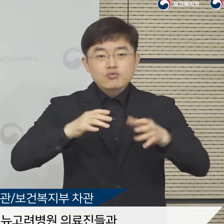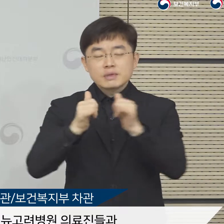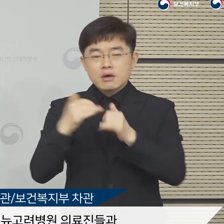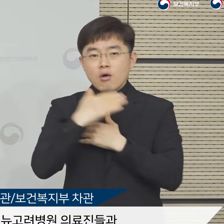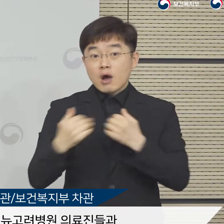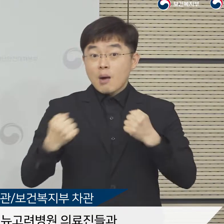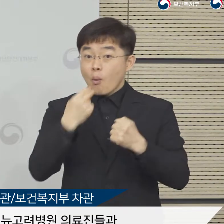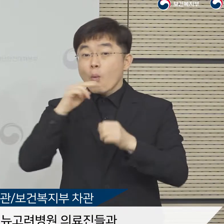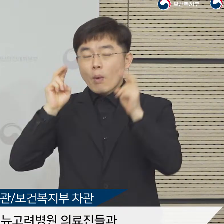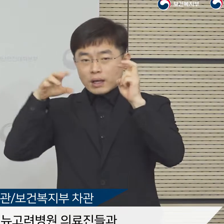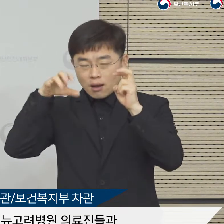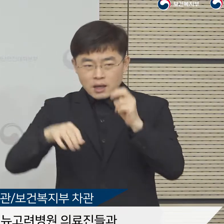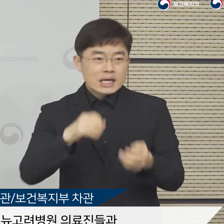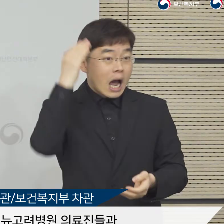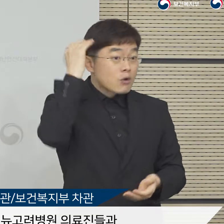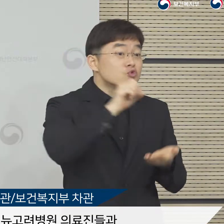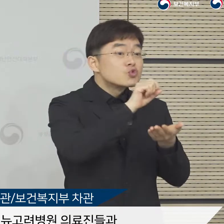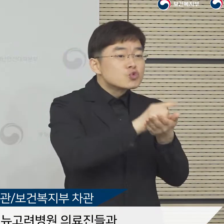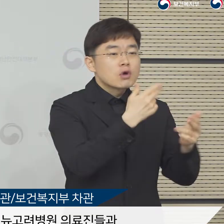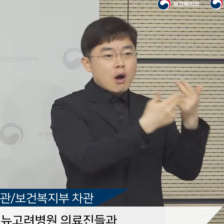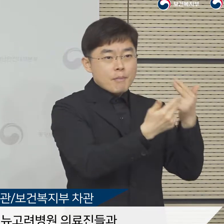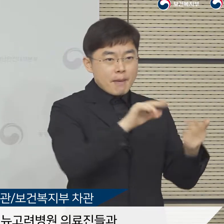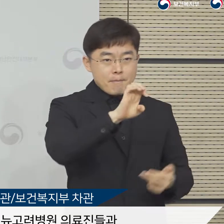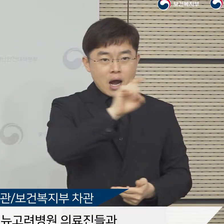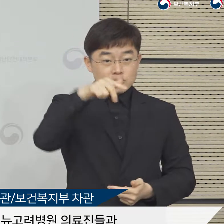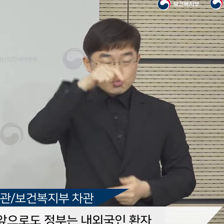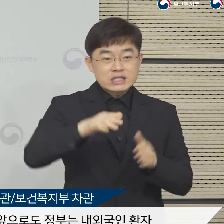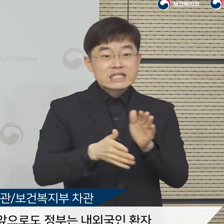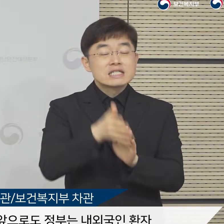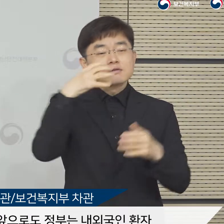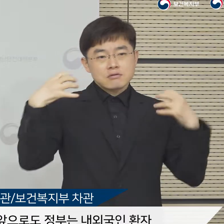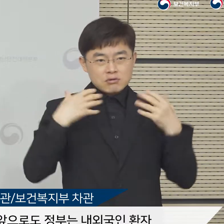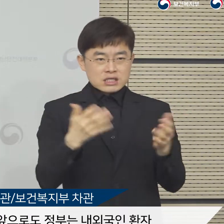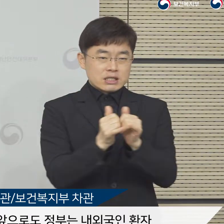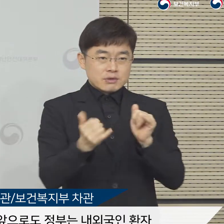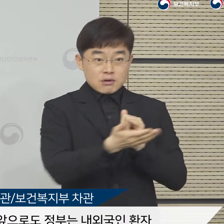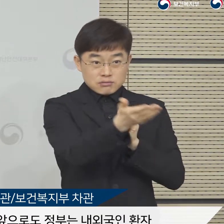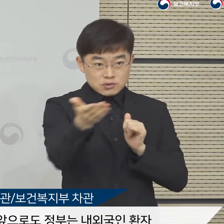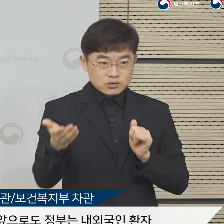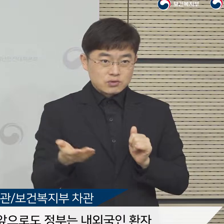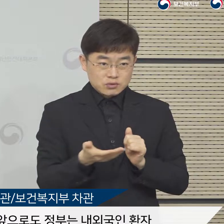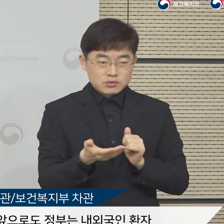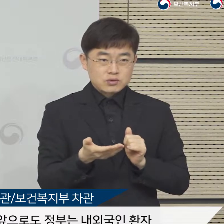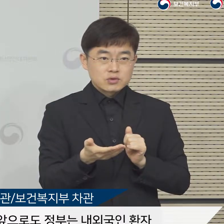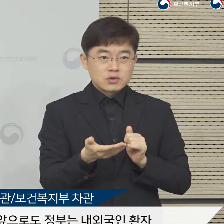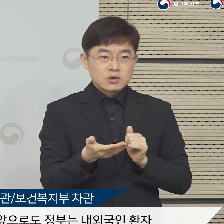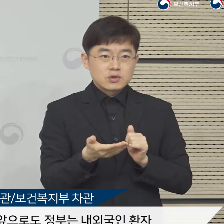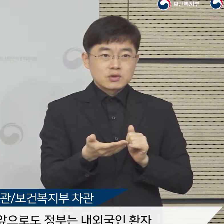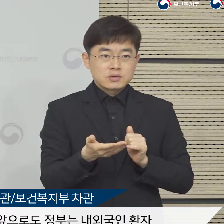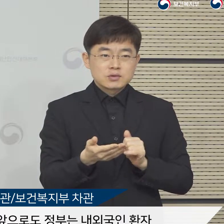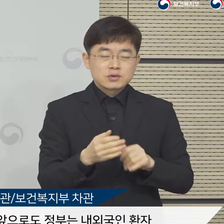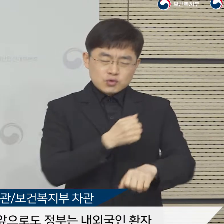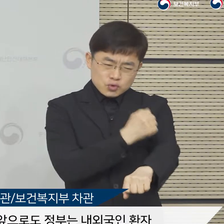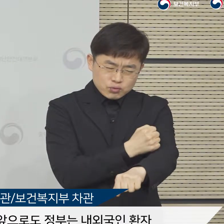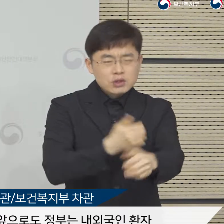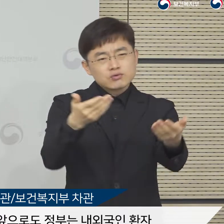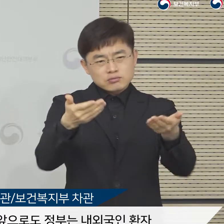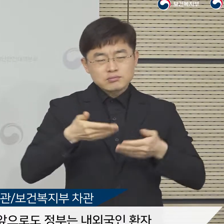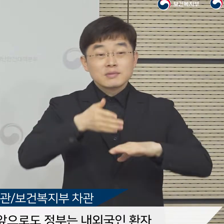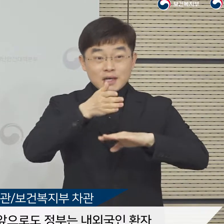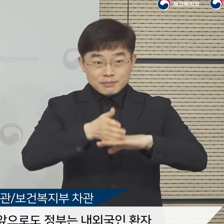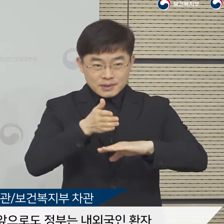국민건강보험공단, 대한축구협회, 파주시청 직원분들을 비롯한 많은 현장 직원분들의 노고에